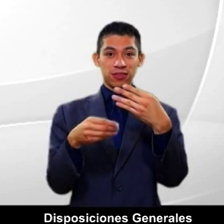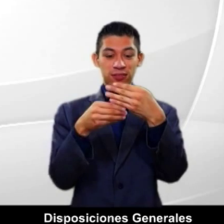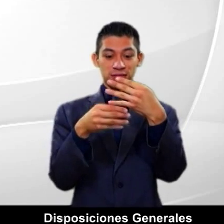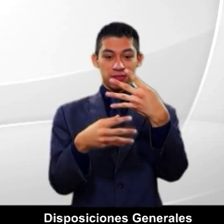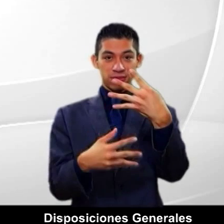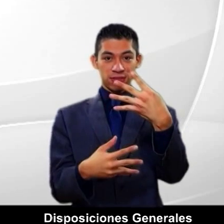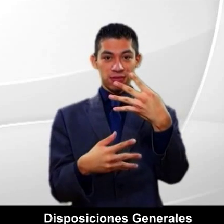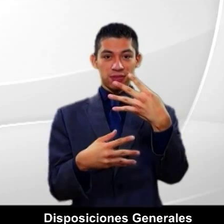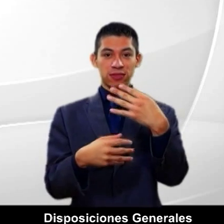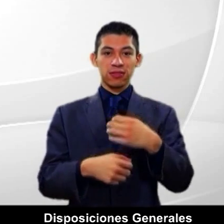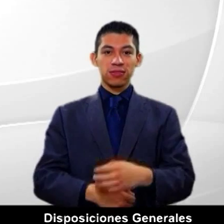Generales